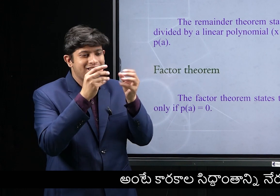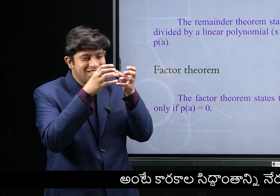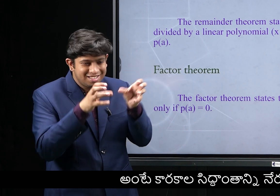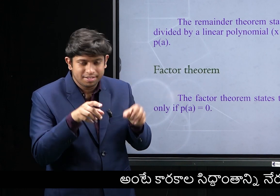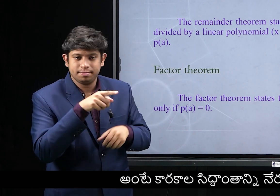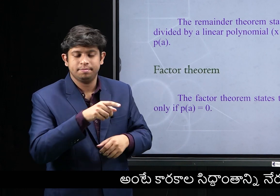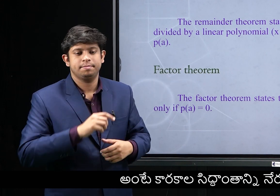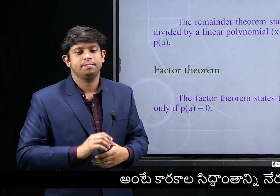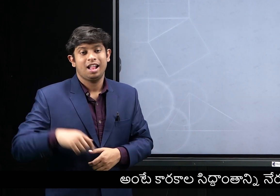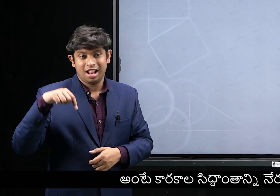సిద్ధాంతాన్ని నేర్చుకుంటాము.